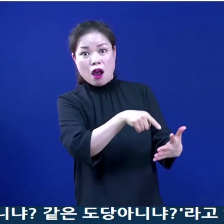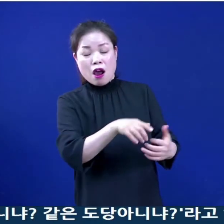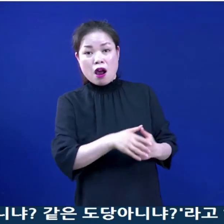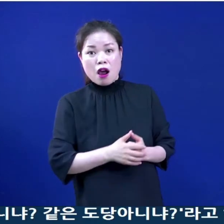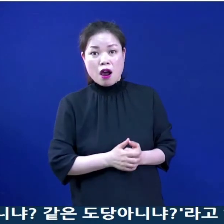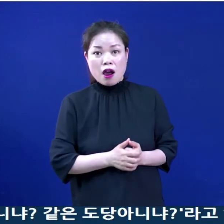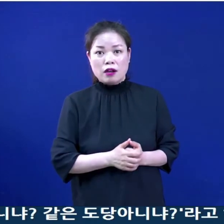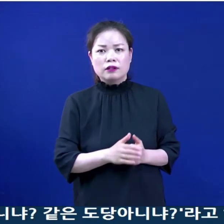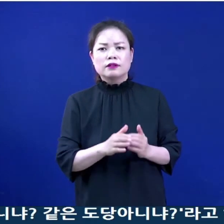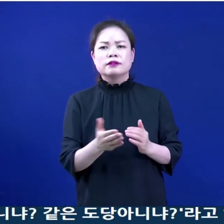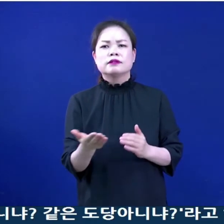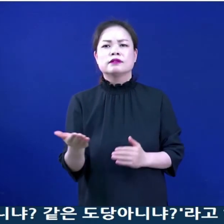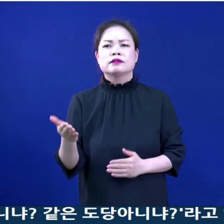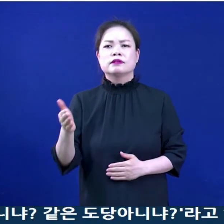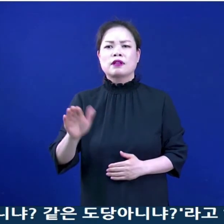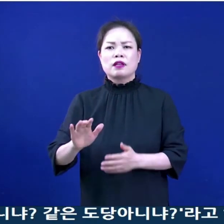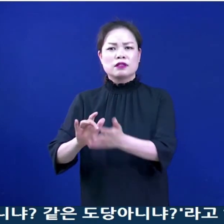그런데